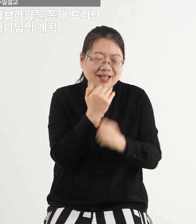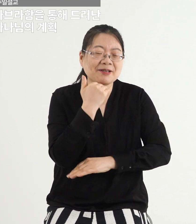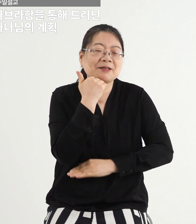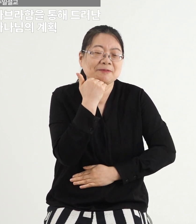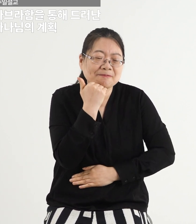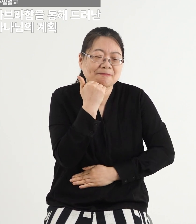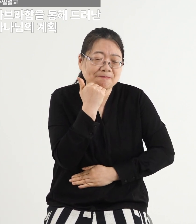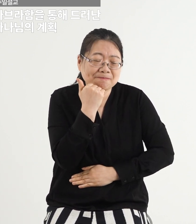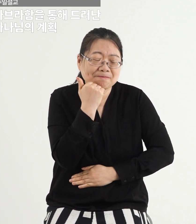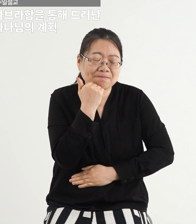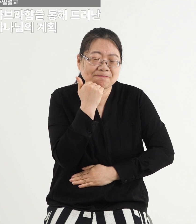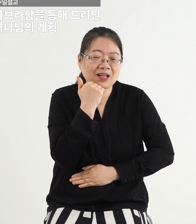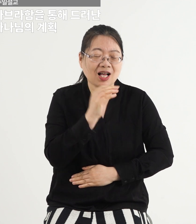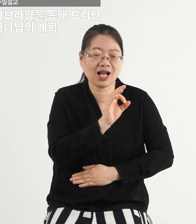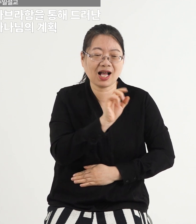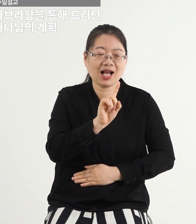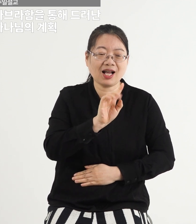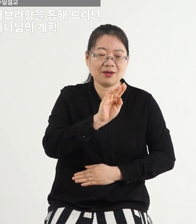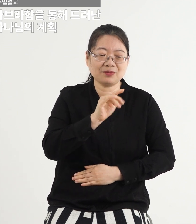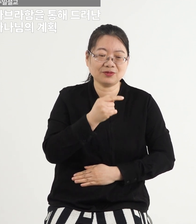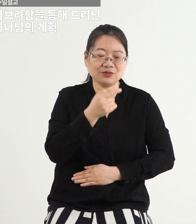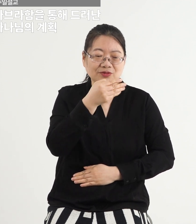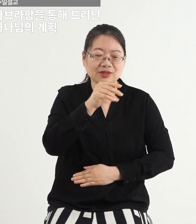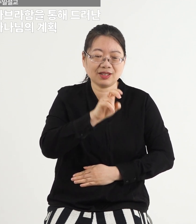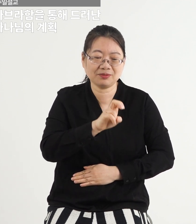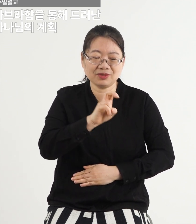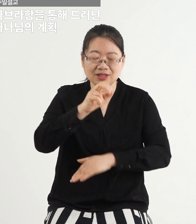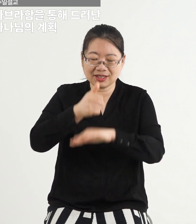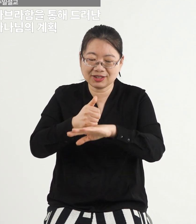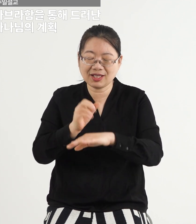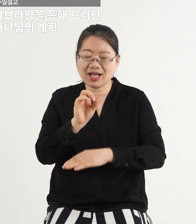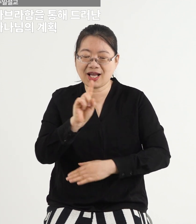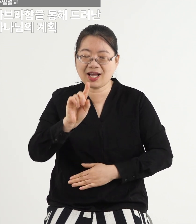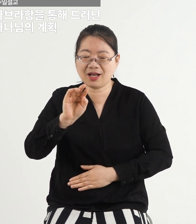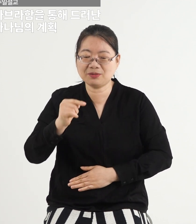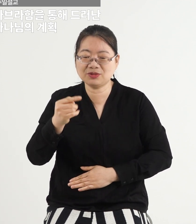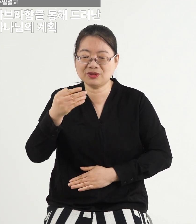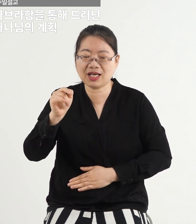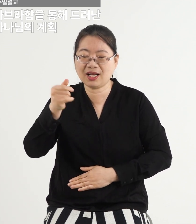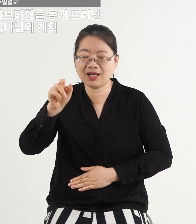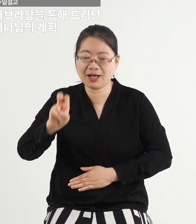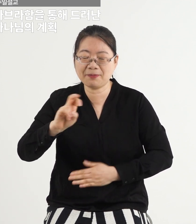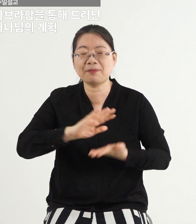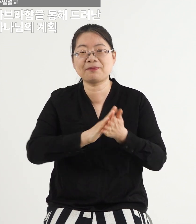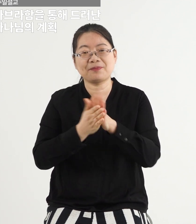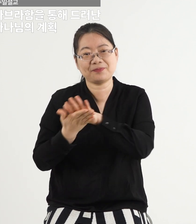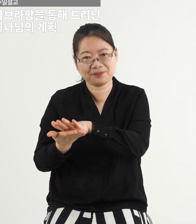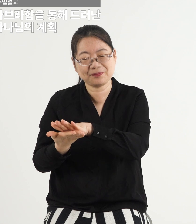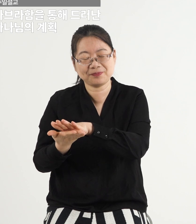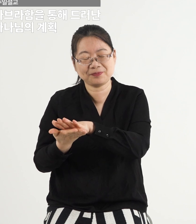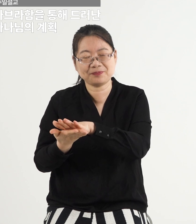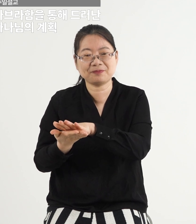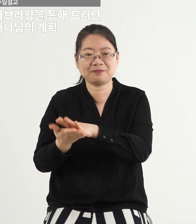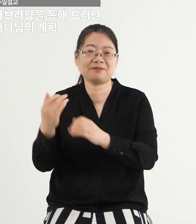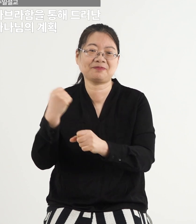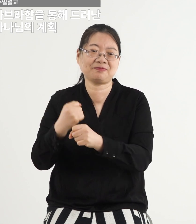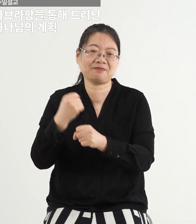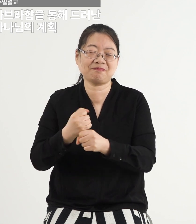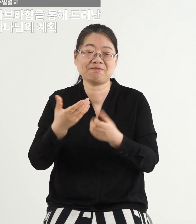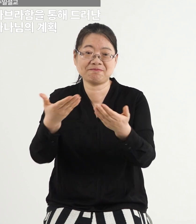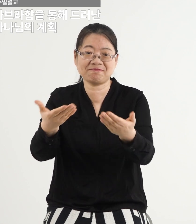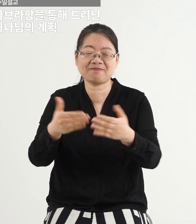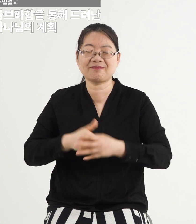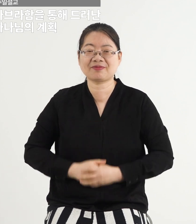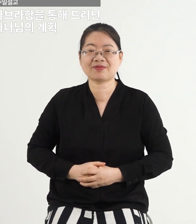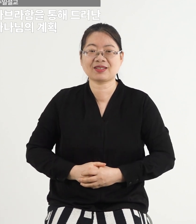아브라함을 아브라함 되게 만드는 거예요. 여기 또 하나의 딜레마가 있어요. 여러분,